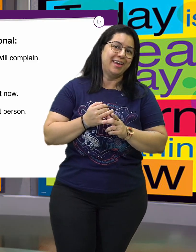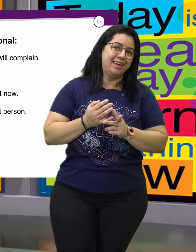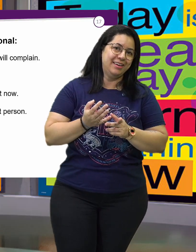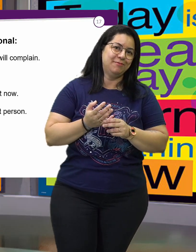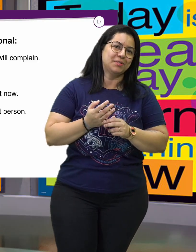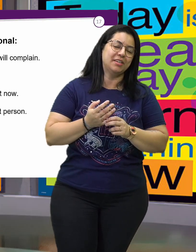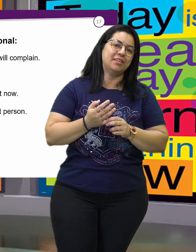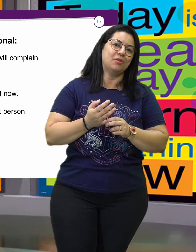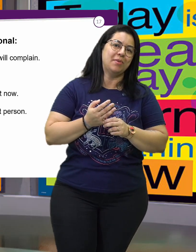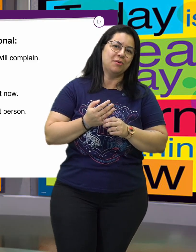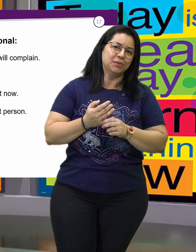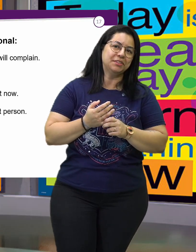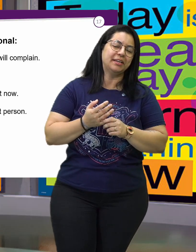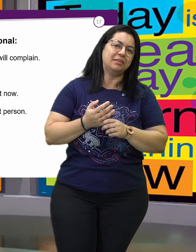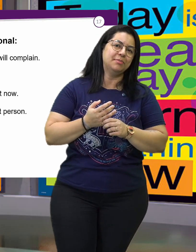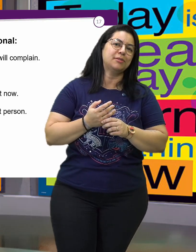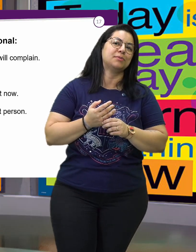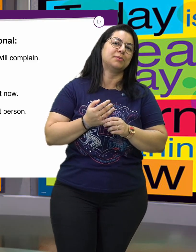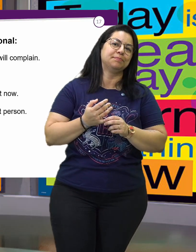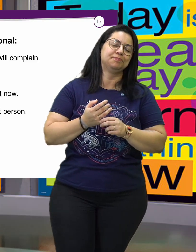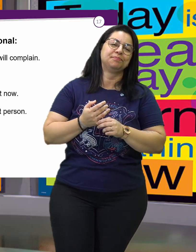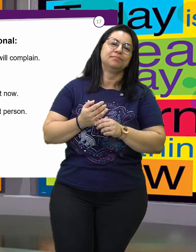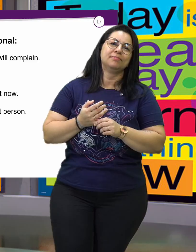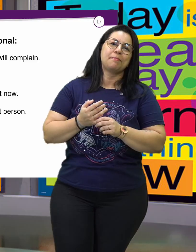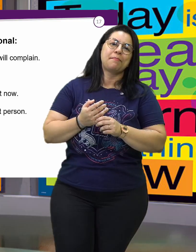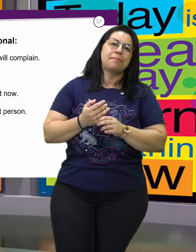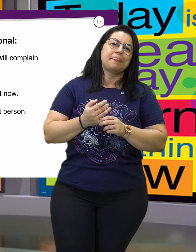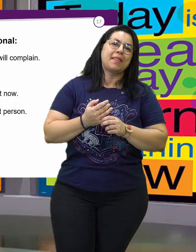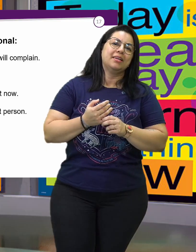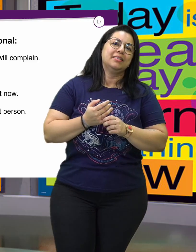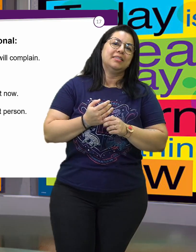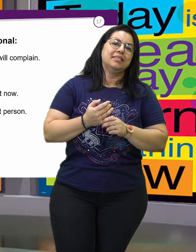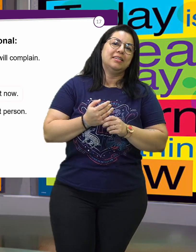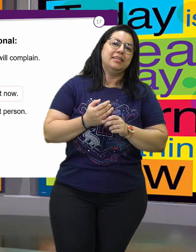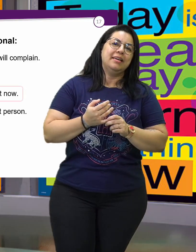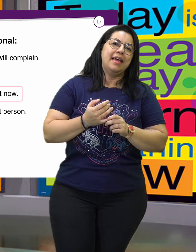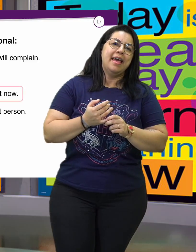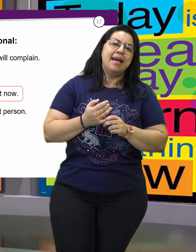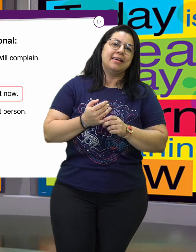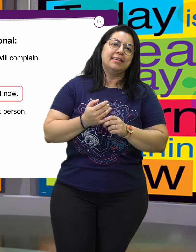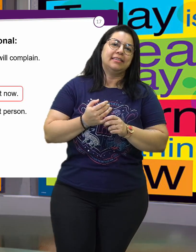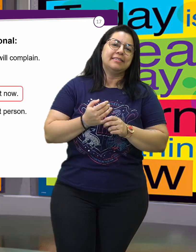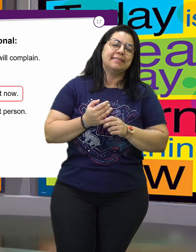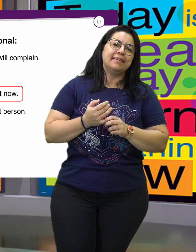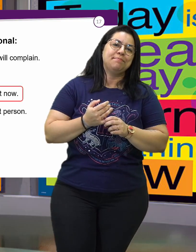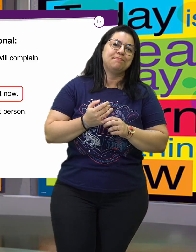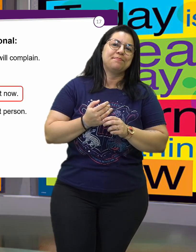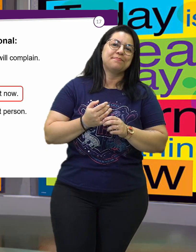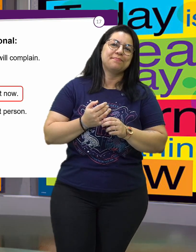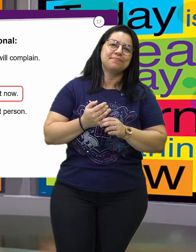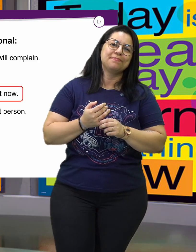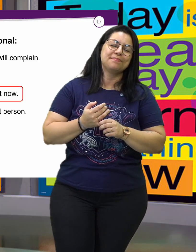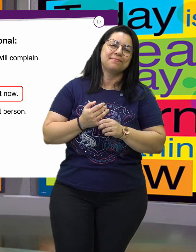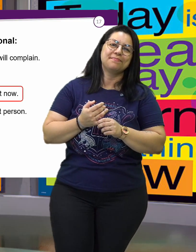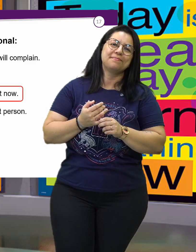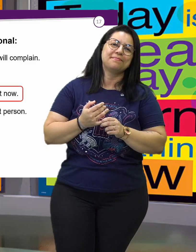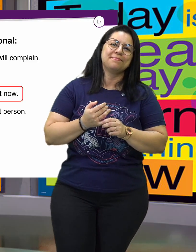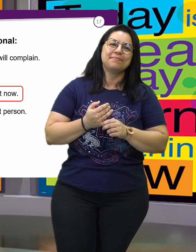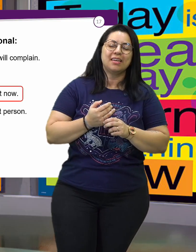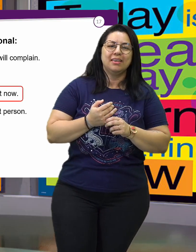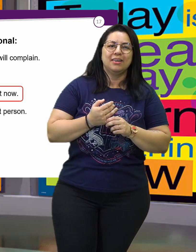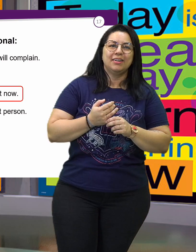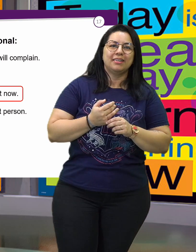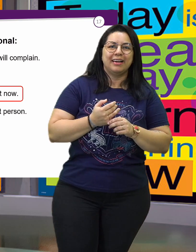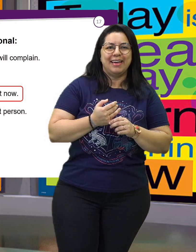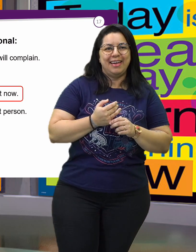ama alguém, você toma conta daquela pessoa. Então, qual é a frase na second conditional? É a letra C. Letra C, por causa do